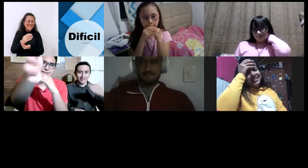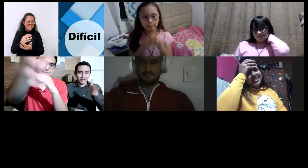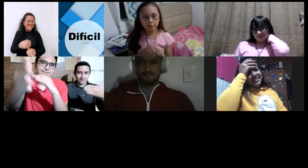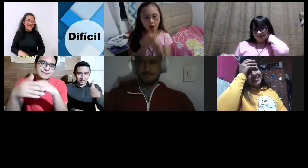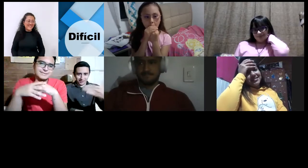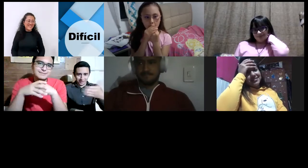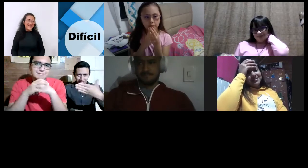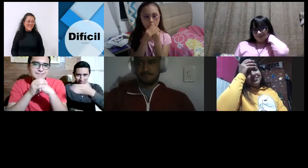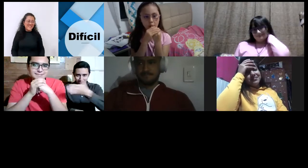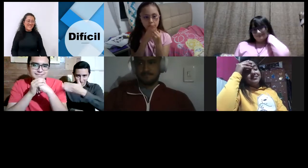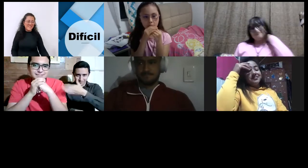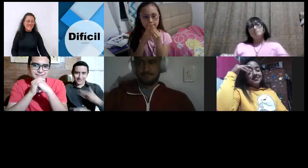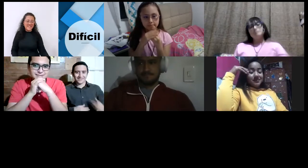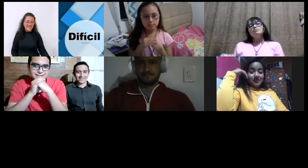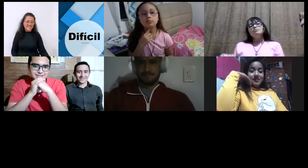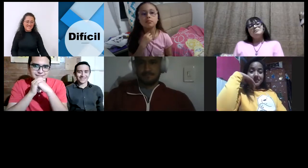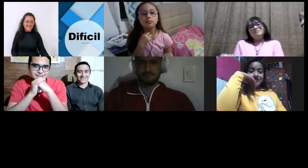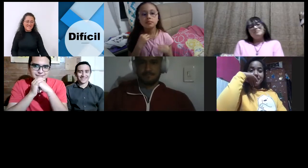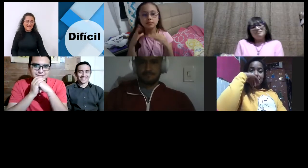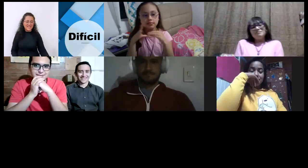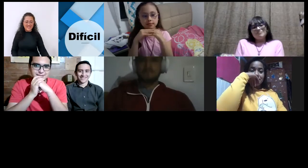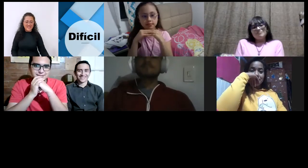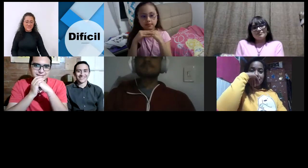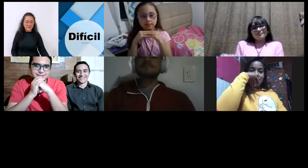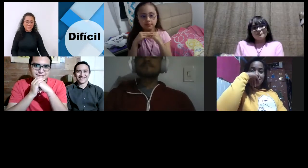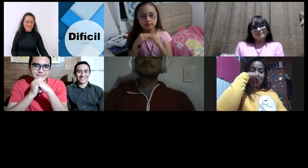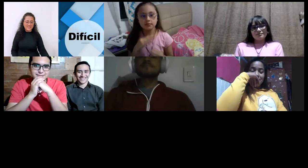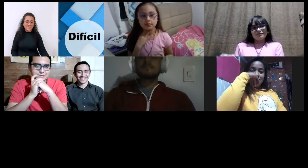hacer todas las formas.